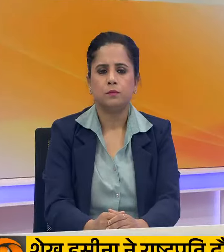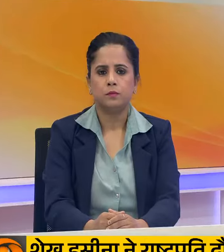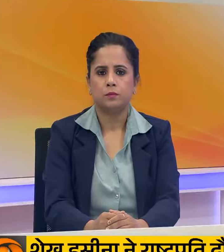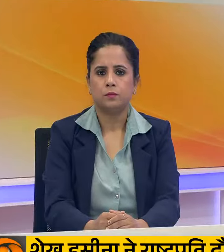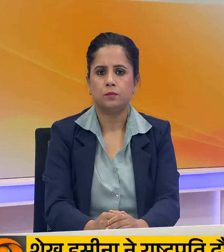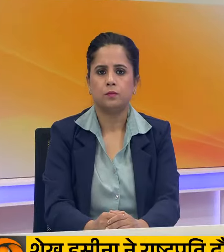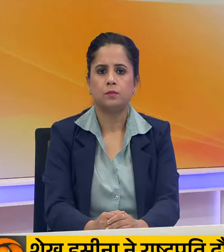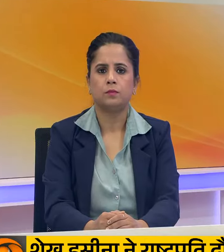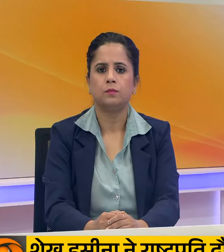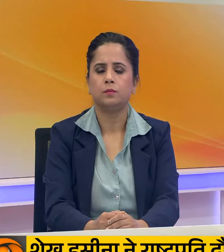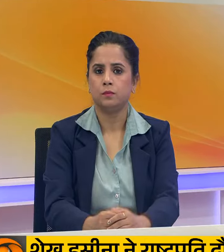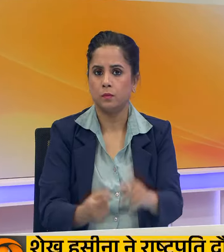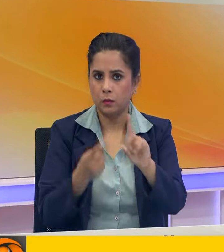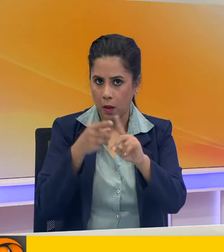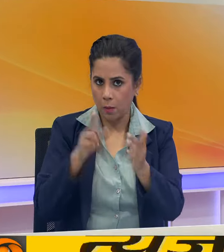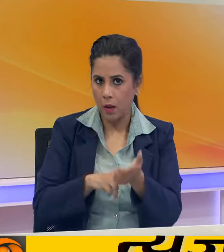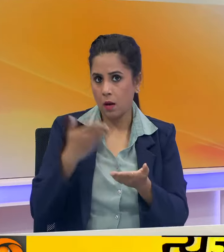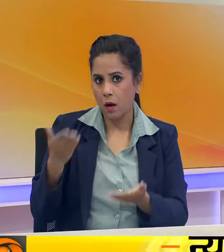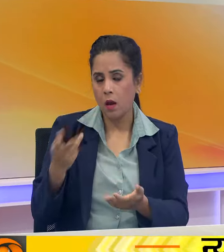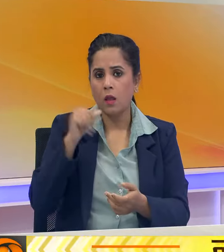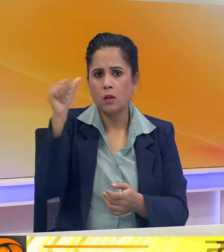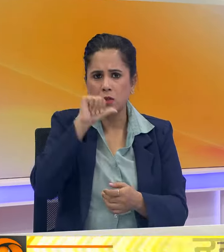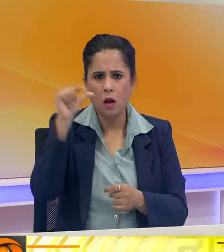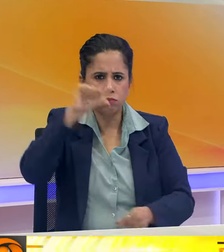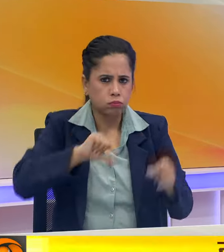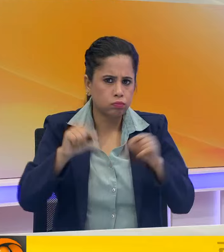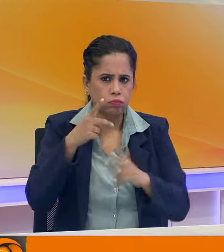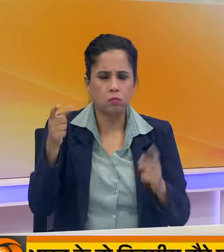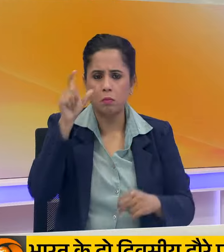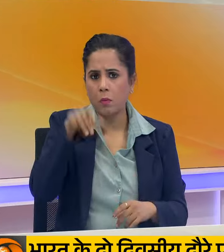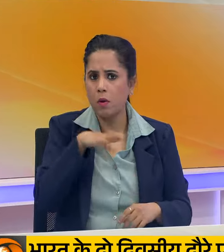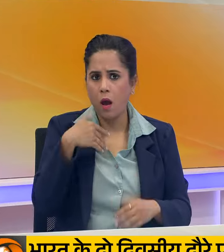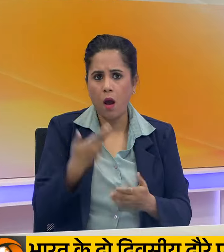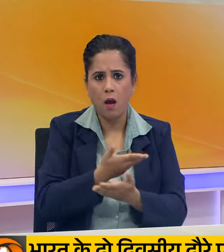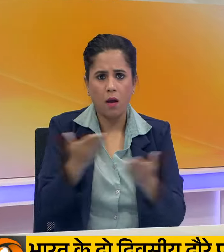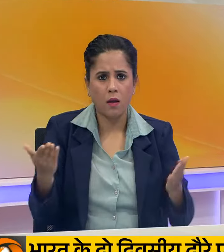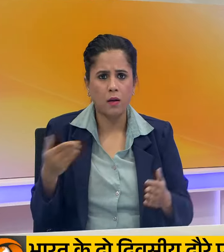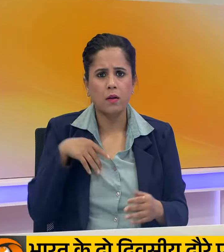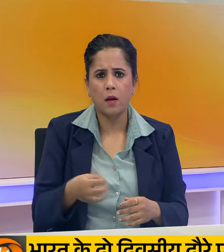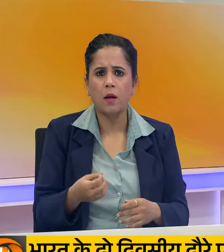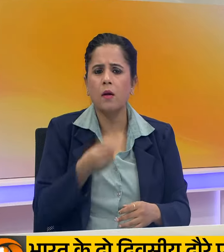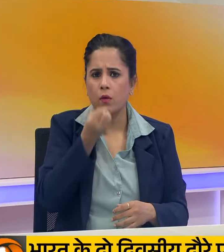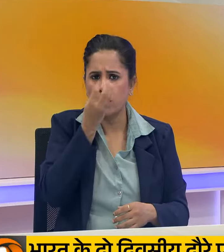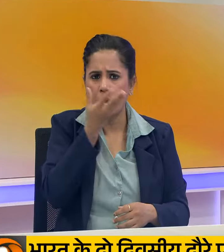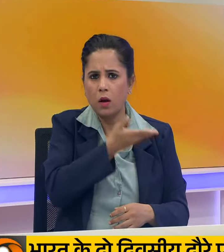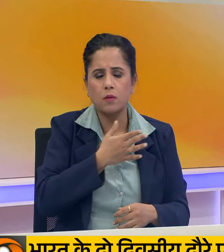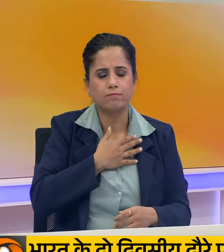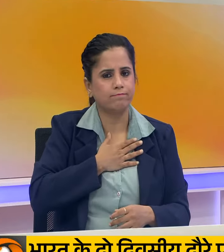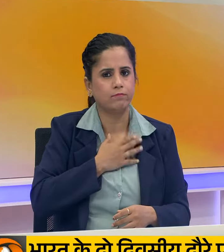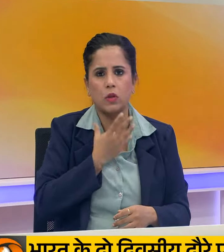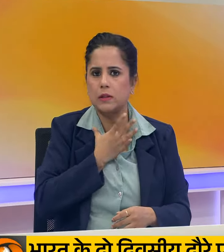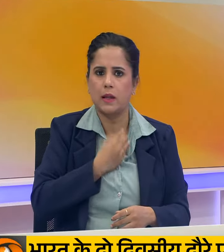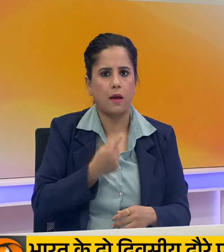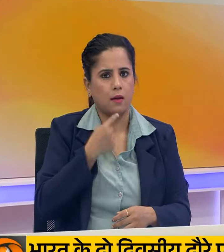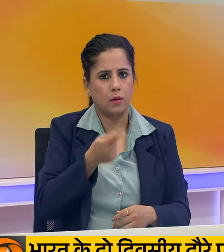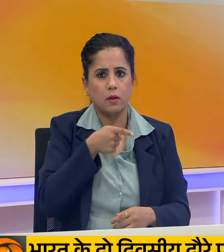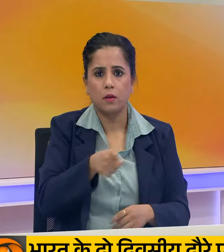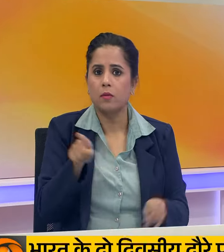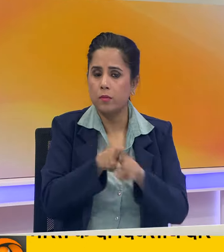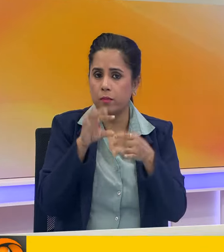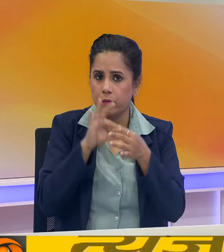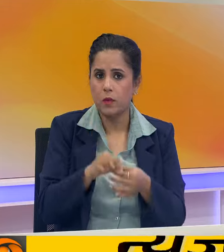गया और तमिलनाड में जहरीली शराब से मारे जाने वाले लोगों पर भाजपा ने दुख जताया है इस